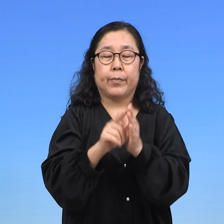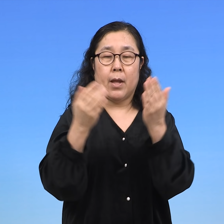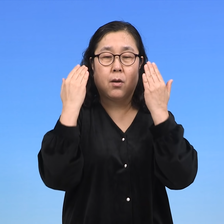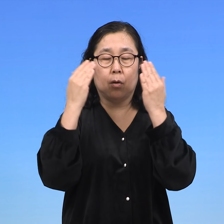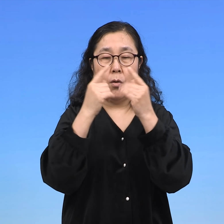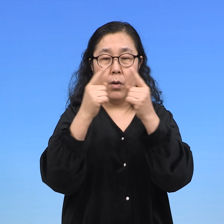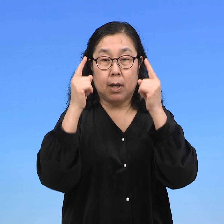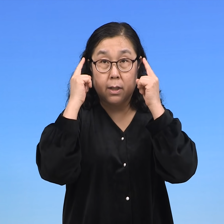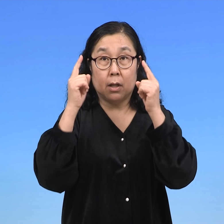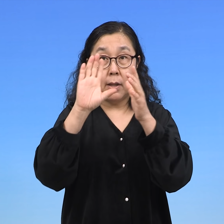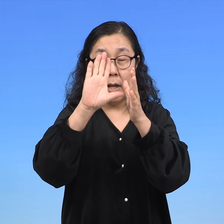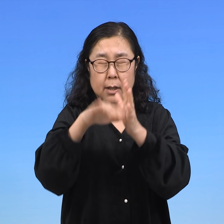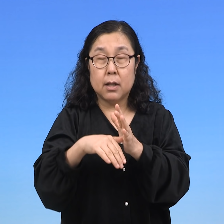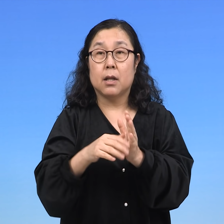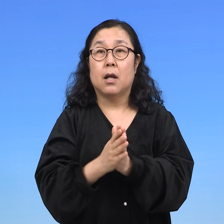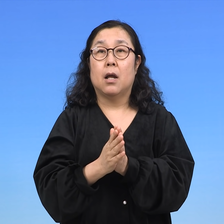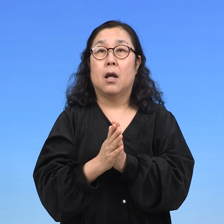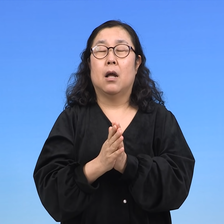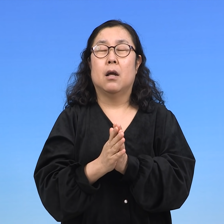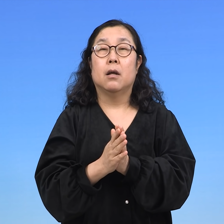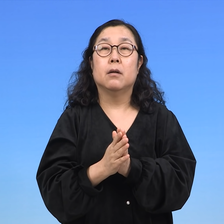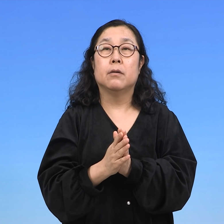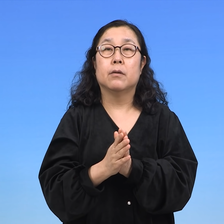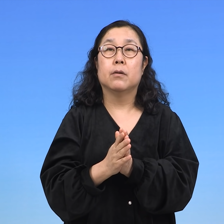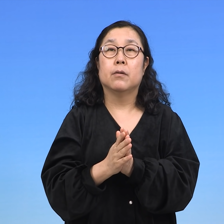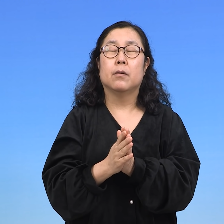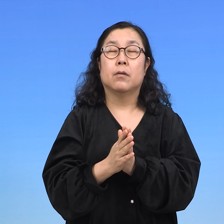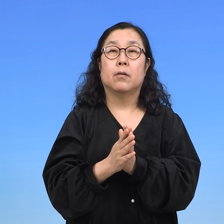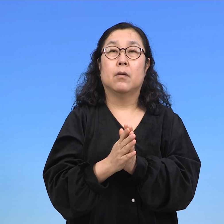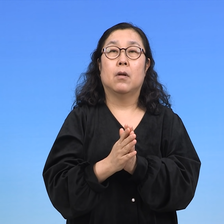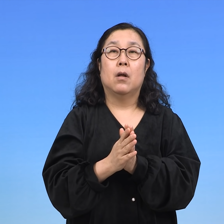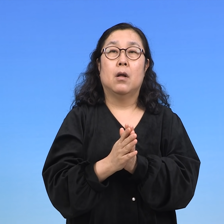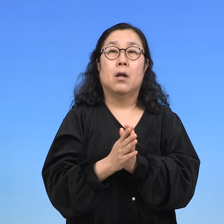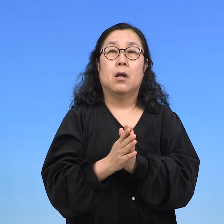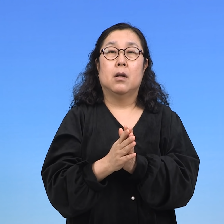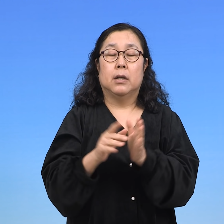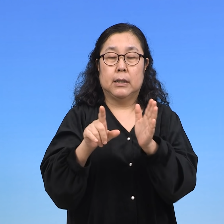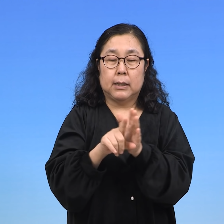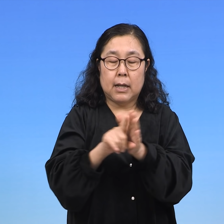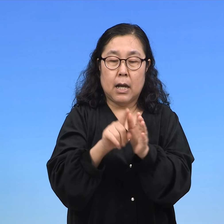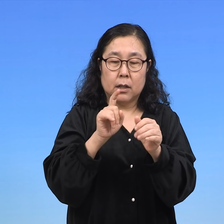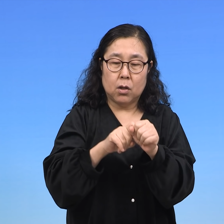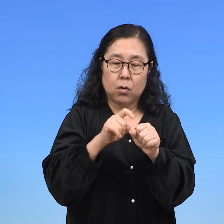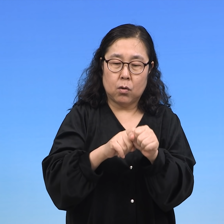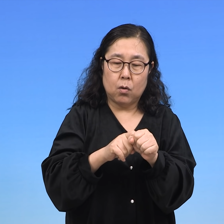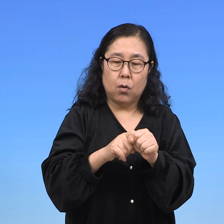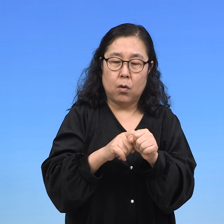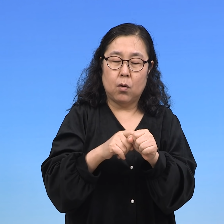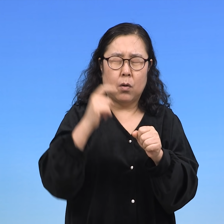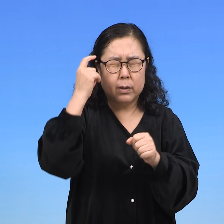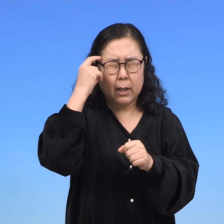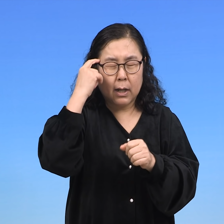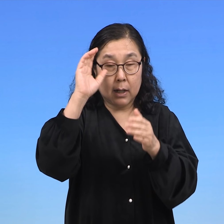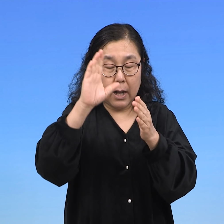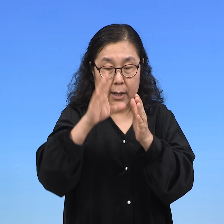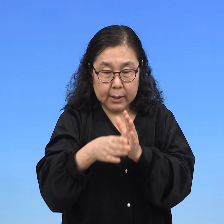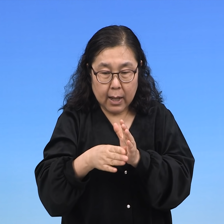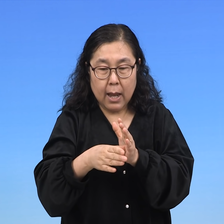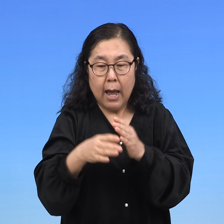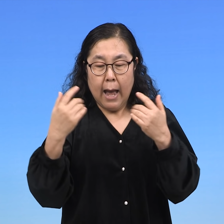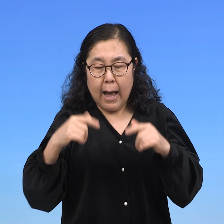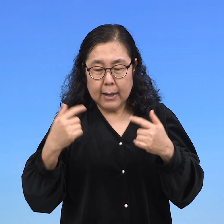신학교 1학년 시절에 뭘 하나 신앙적으로 생각할 때마다 그분의 주도하심에 두려워